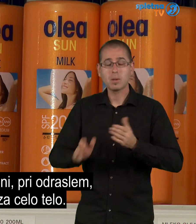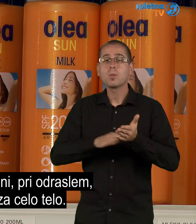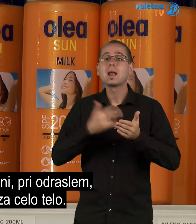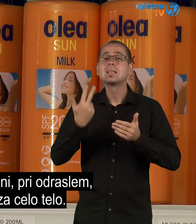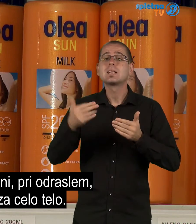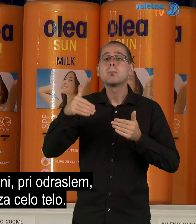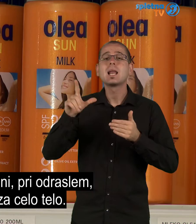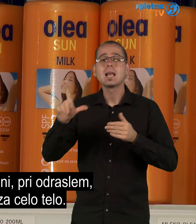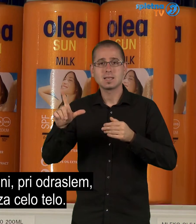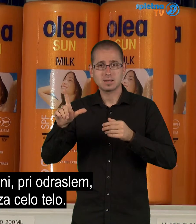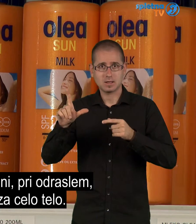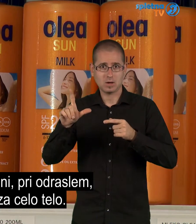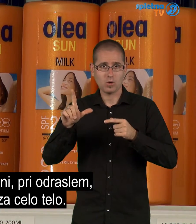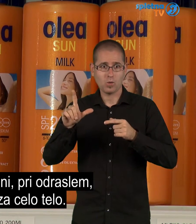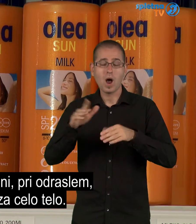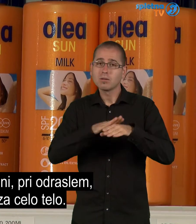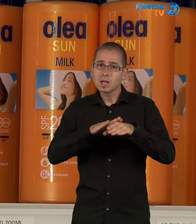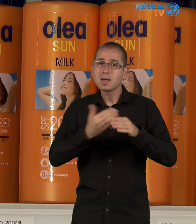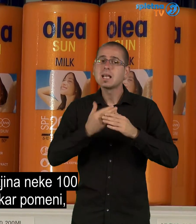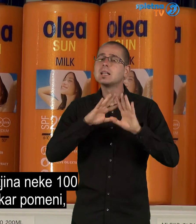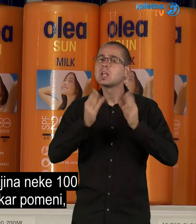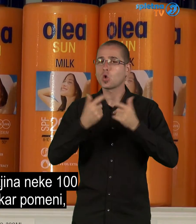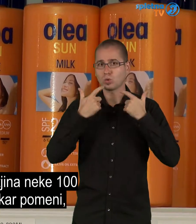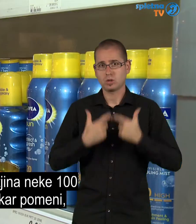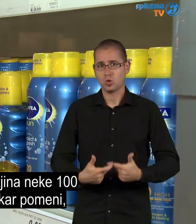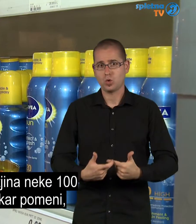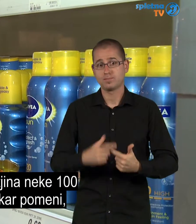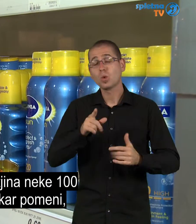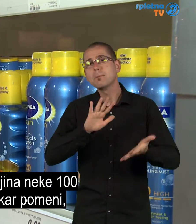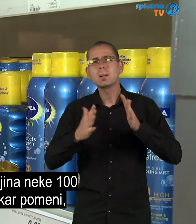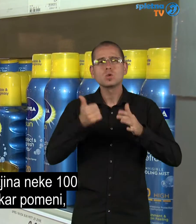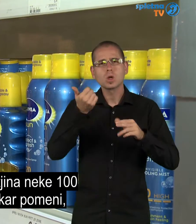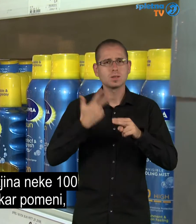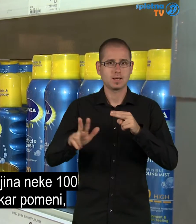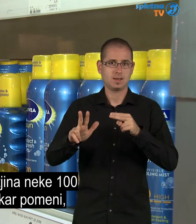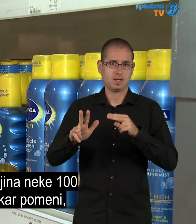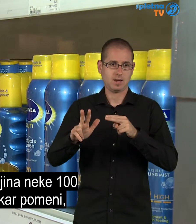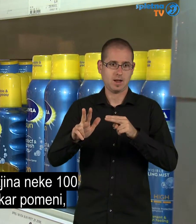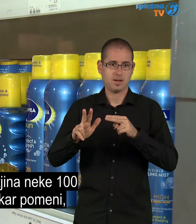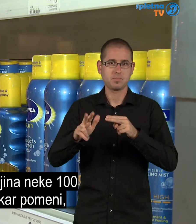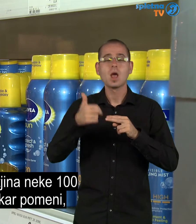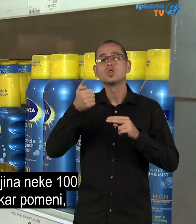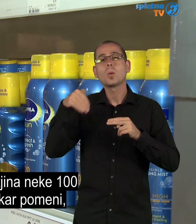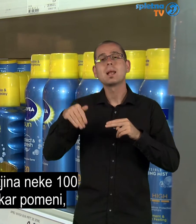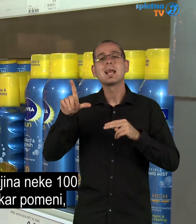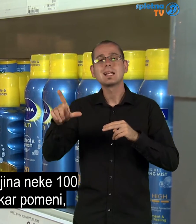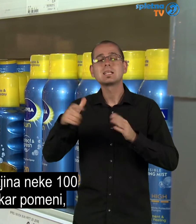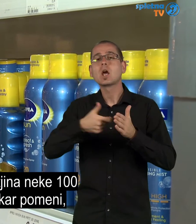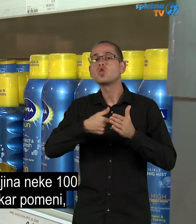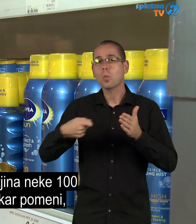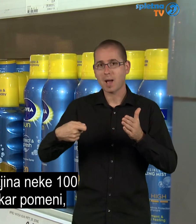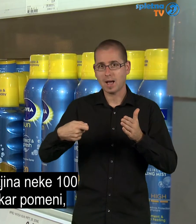30 ml sredstva za celotno kožo, za celotno telo. To je približno tretjina neke 100 ml